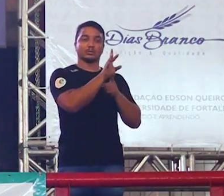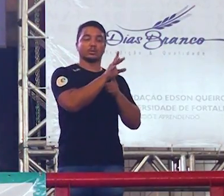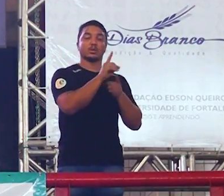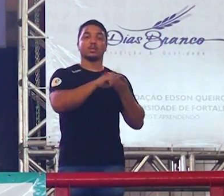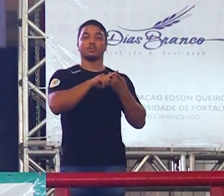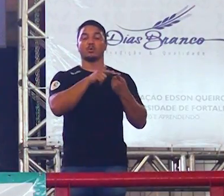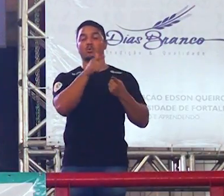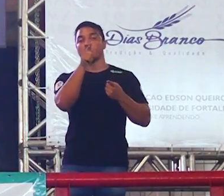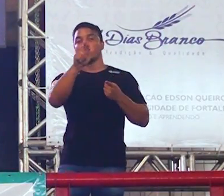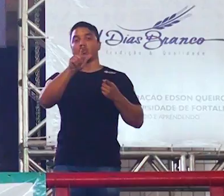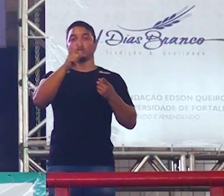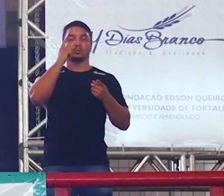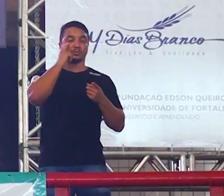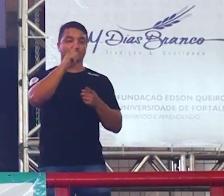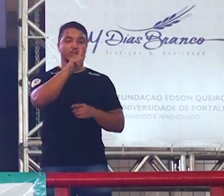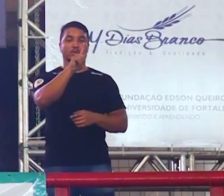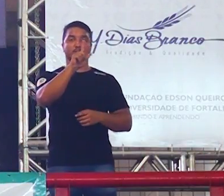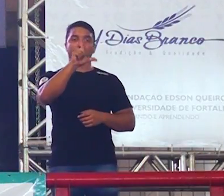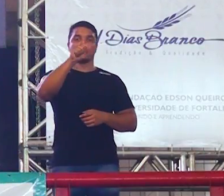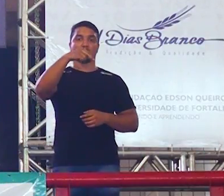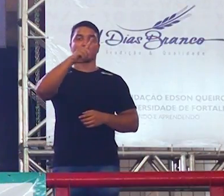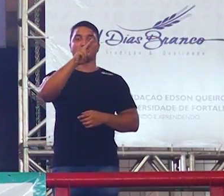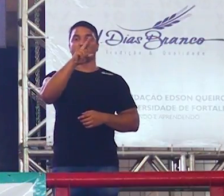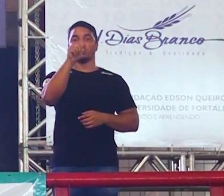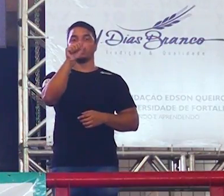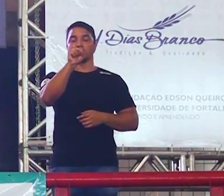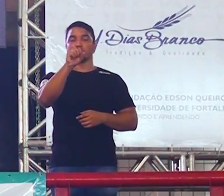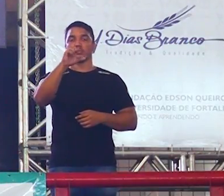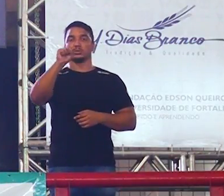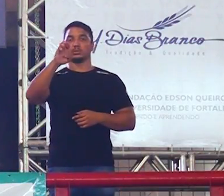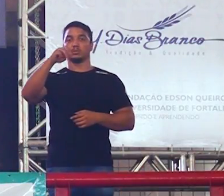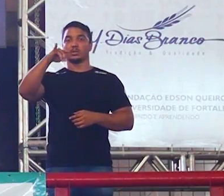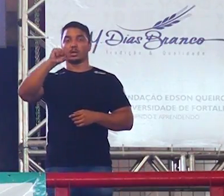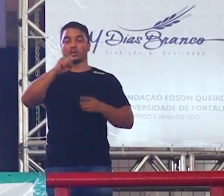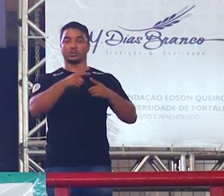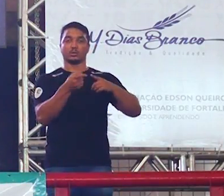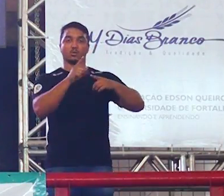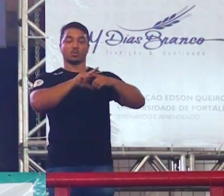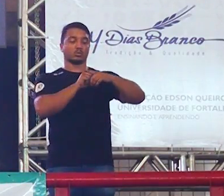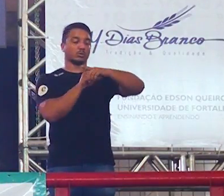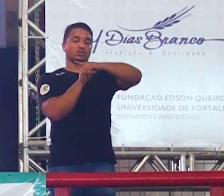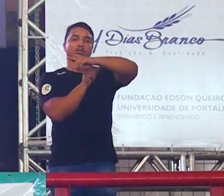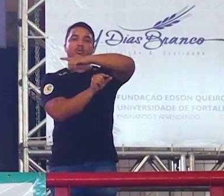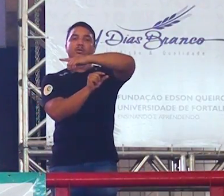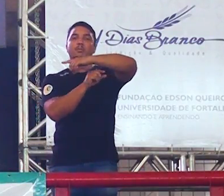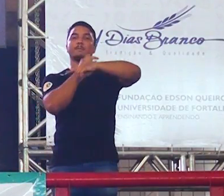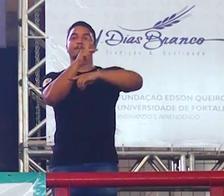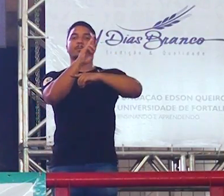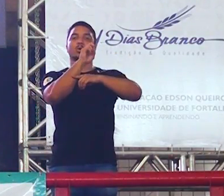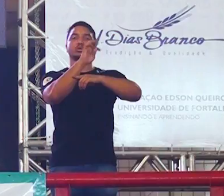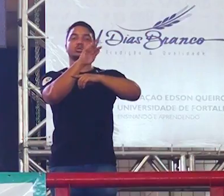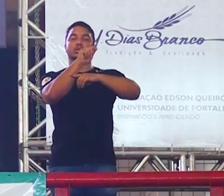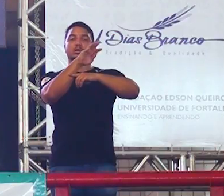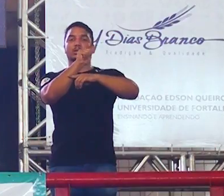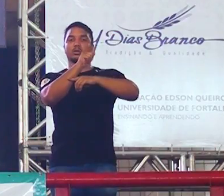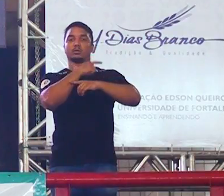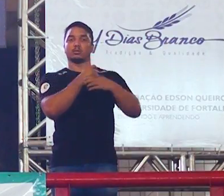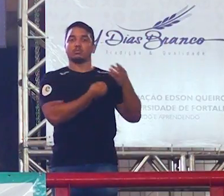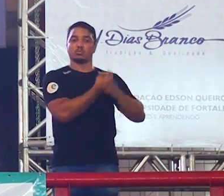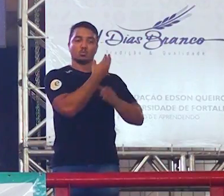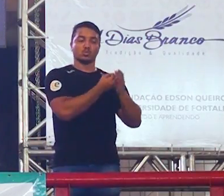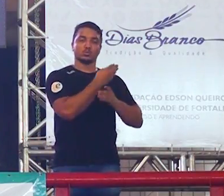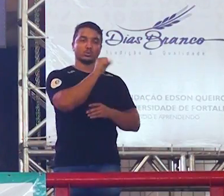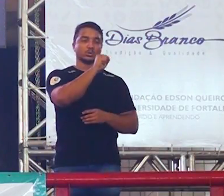seguida temos as glândulas seminais e a próstata, que irão produzir o sêmen, que